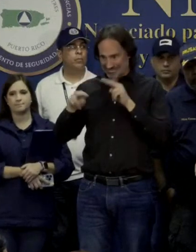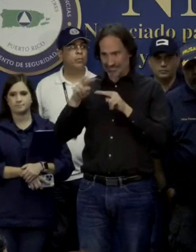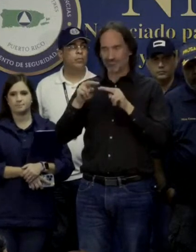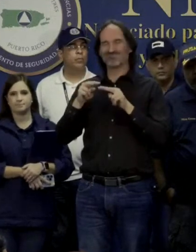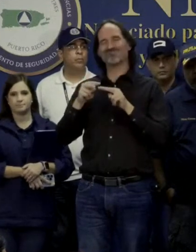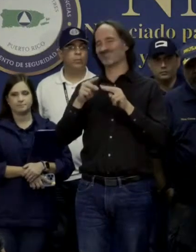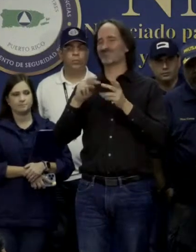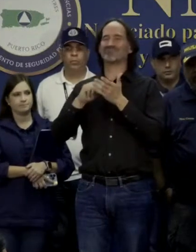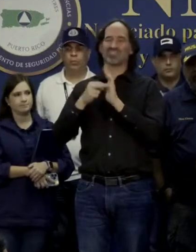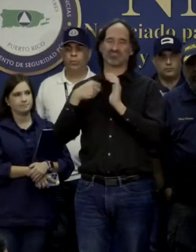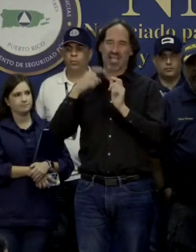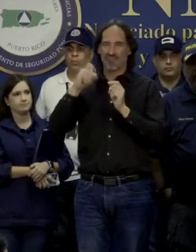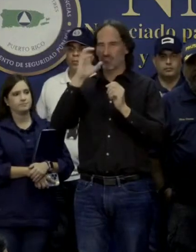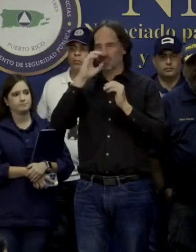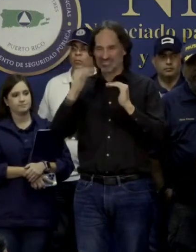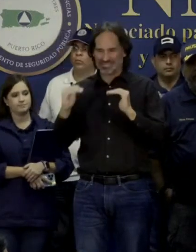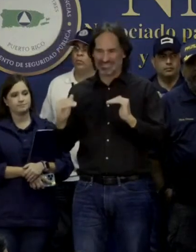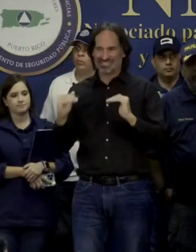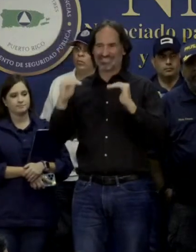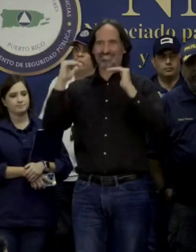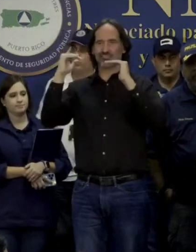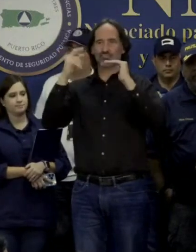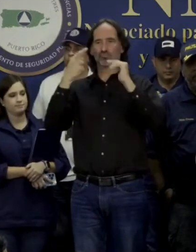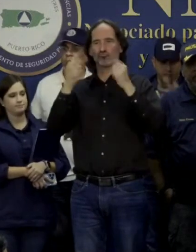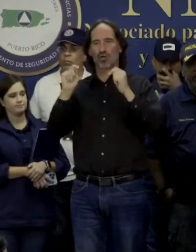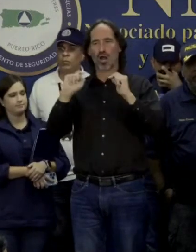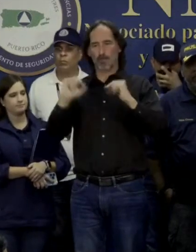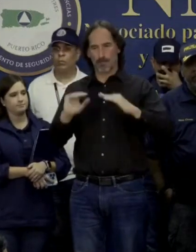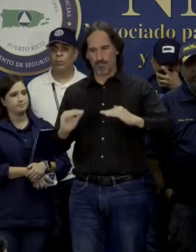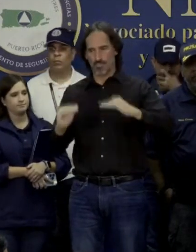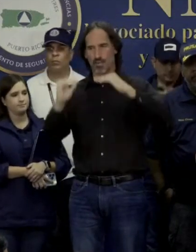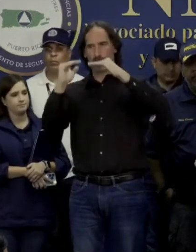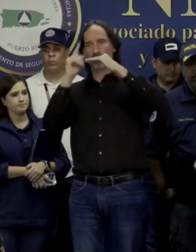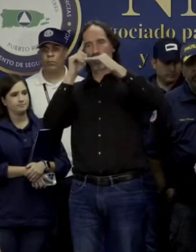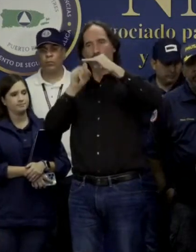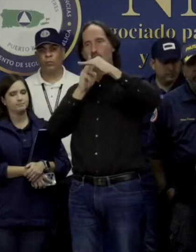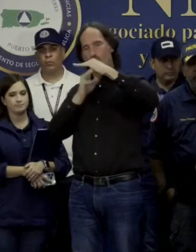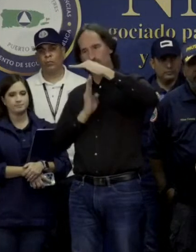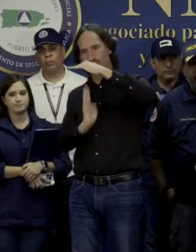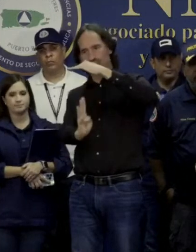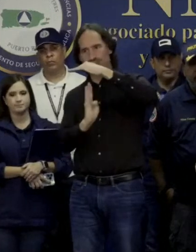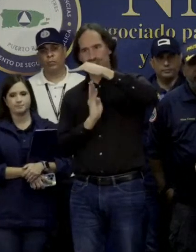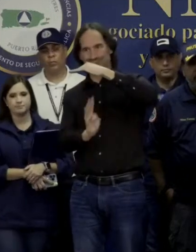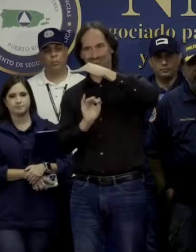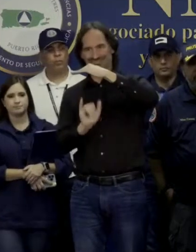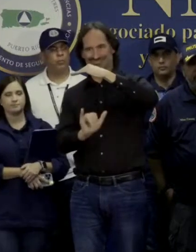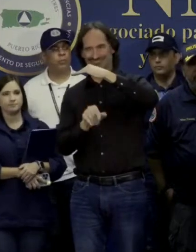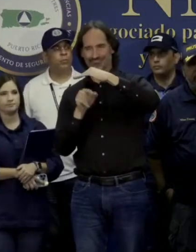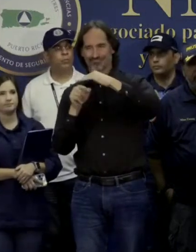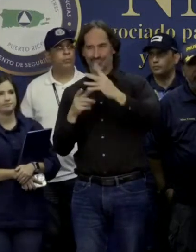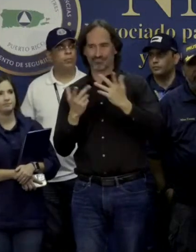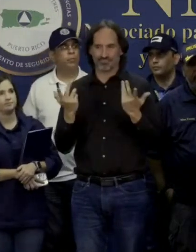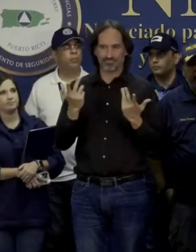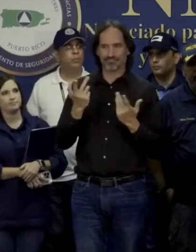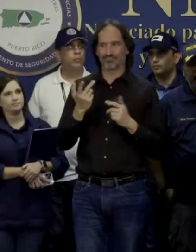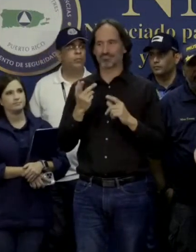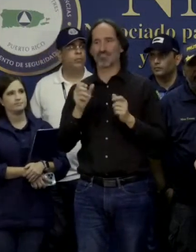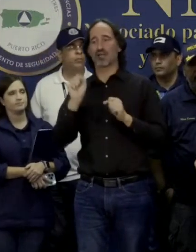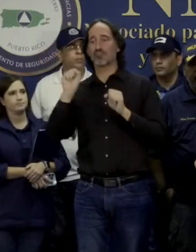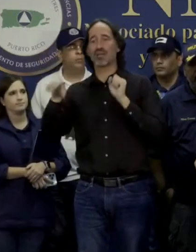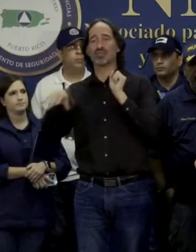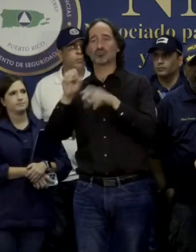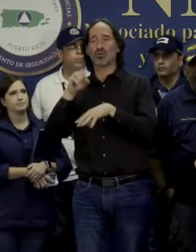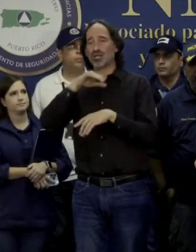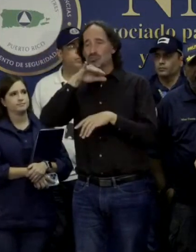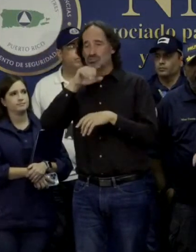La lluvia, se llama la lluvia de los 100 años. En este caso se ve que hay mucho escombro, por eso es que estamos en constante comunicación con la ciudadanía diciéndole que no tiren basura,